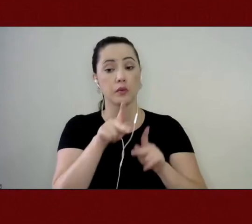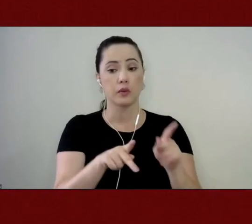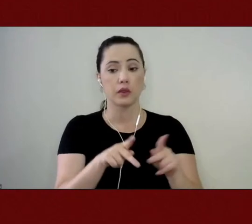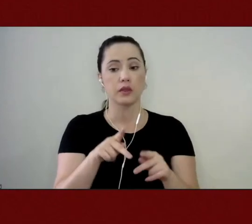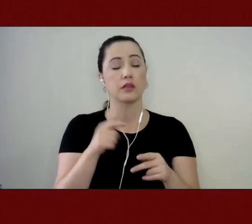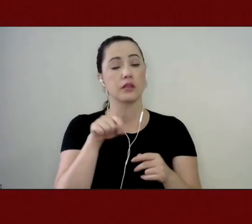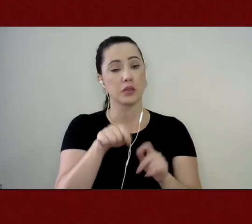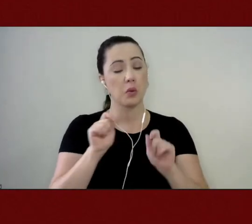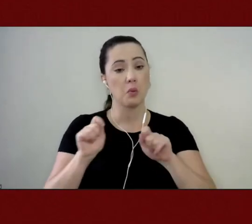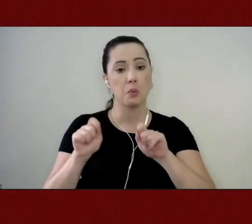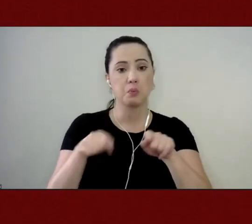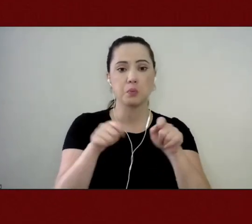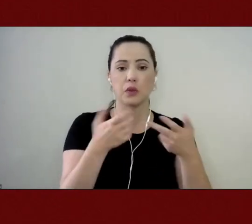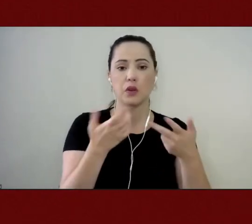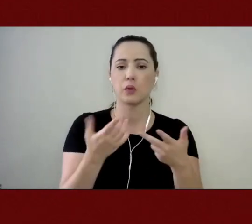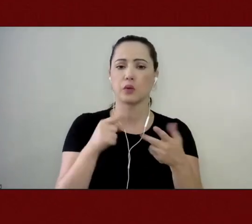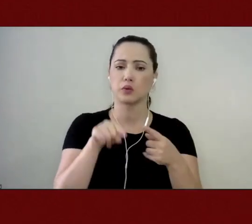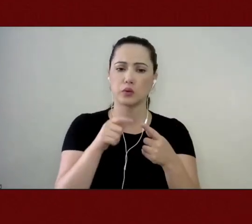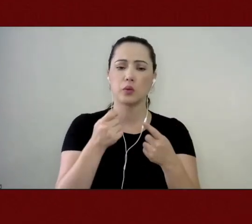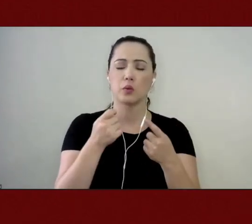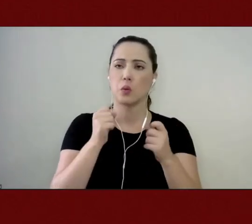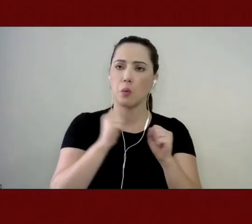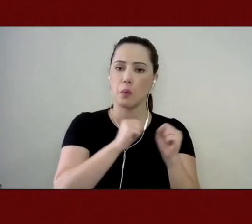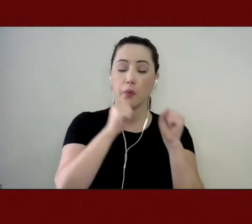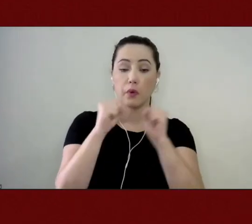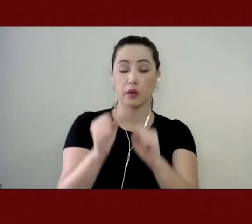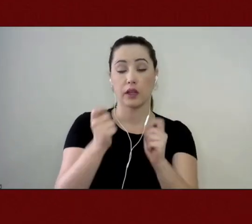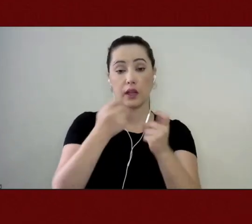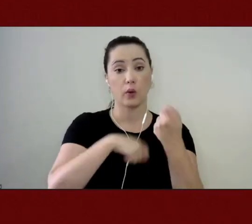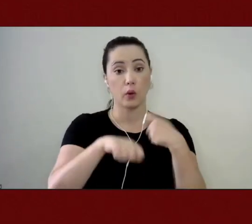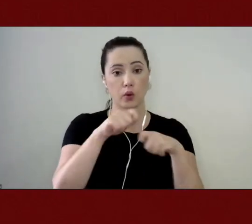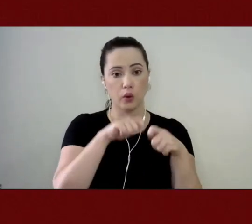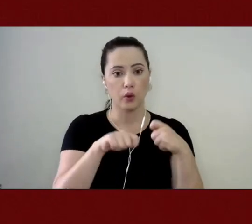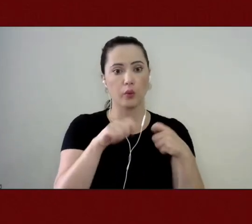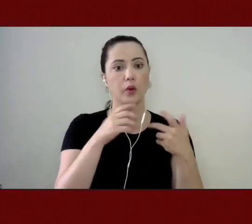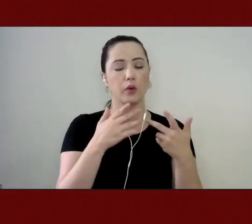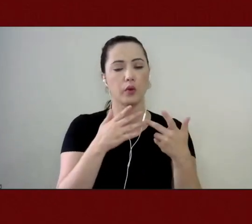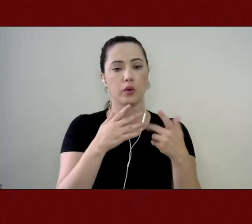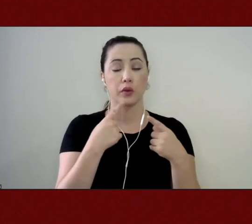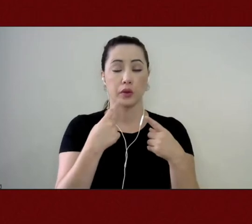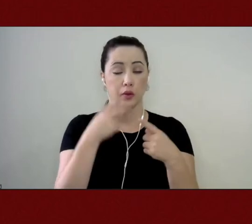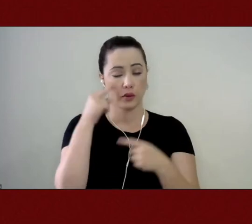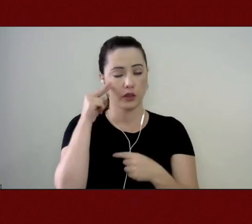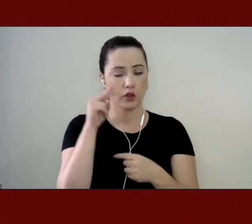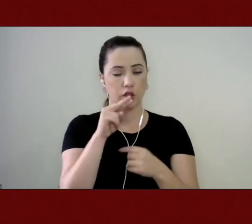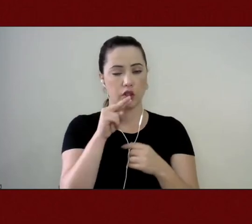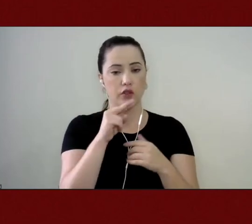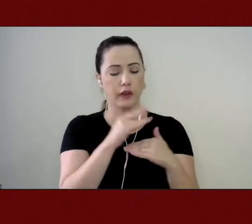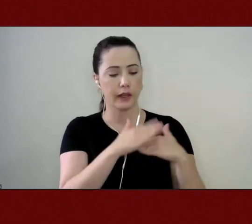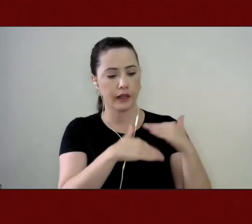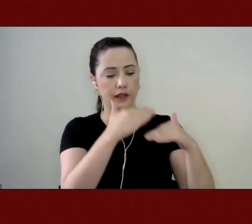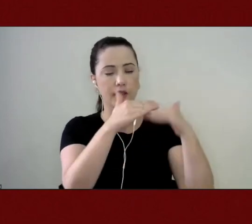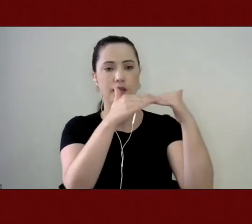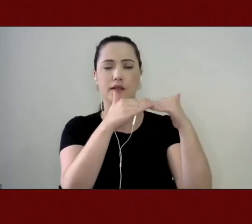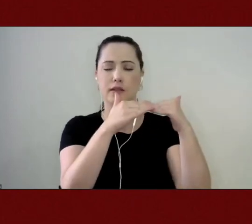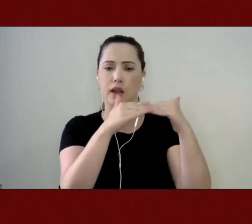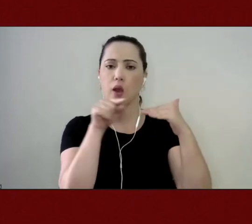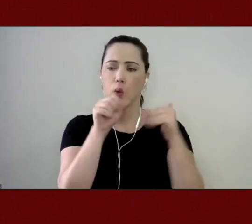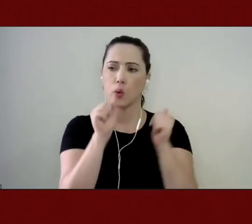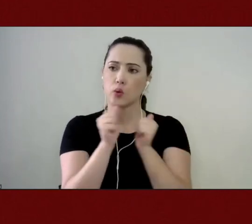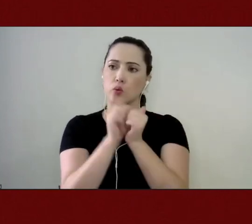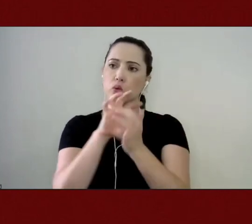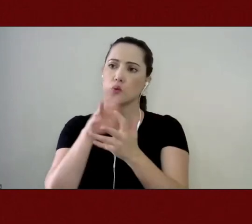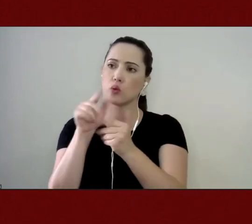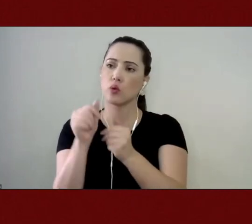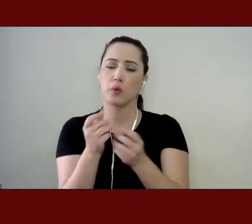uma potência econômica regional, que cresceu sob impulso do comércio mundial do café e da borracha. Que atitude